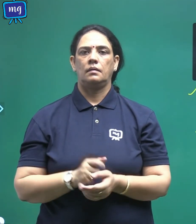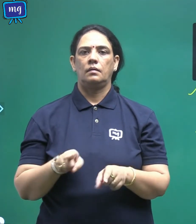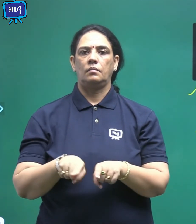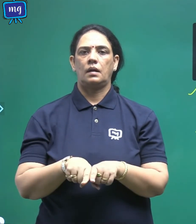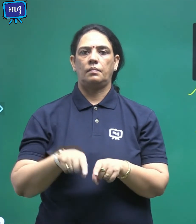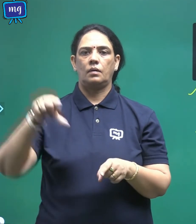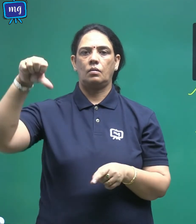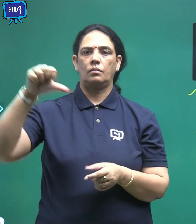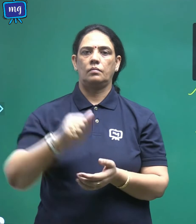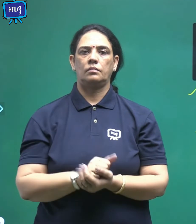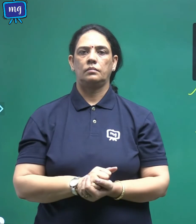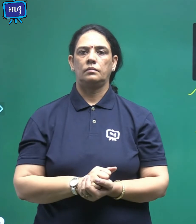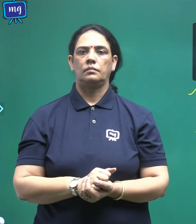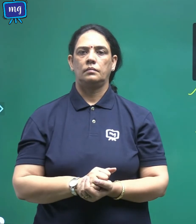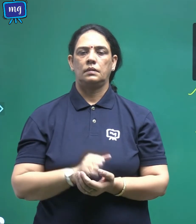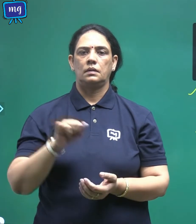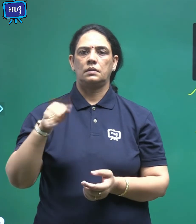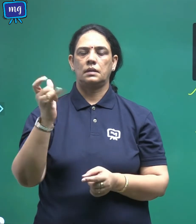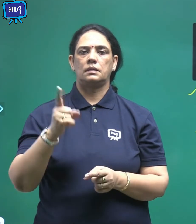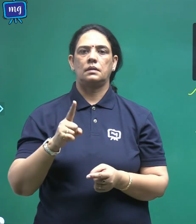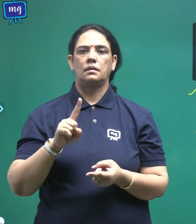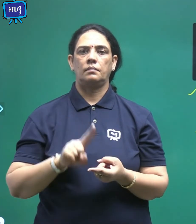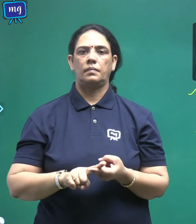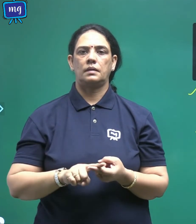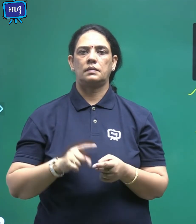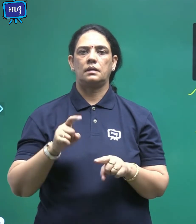बराबर 9, 6 + x